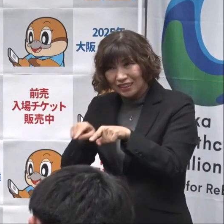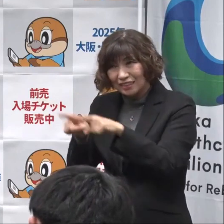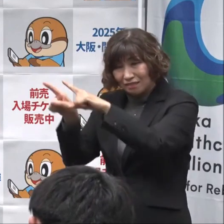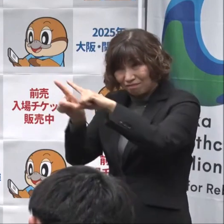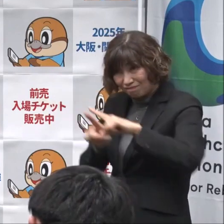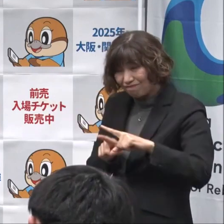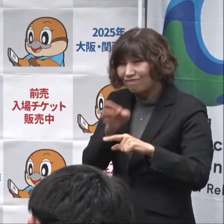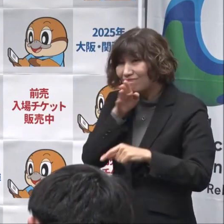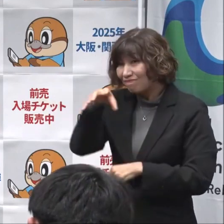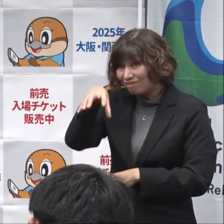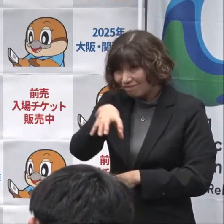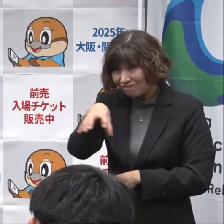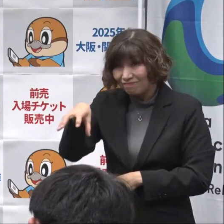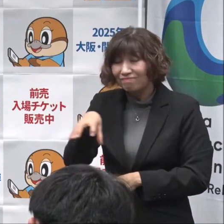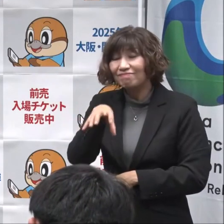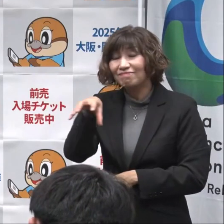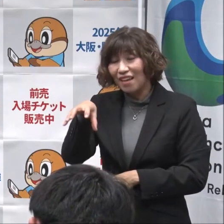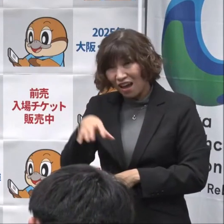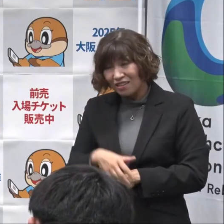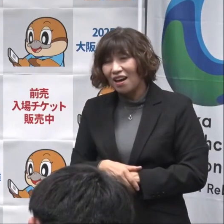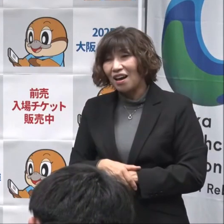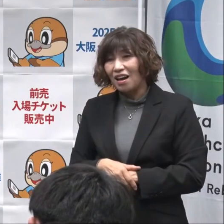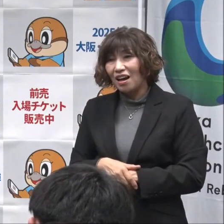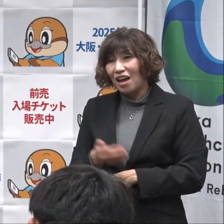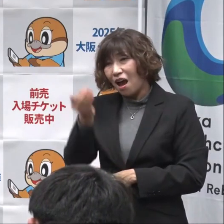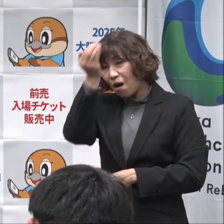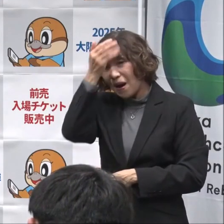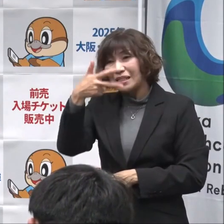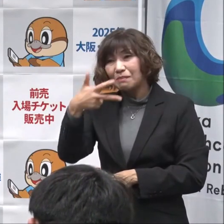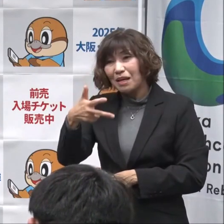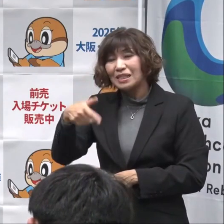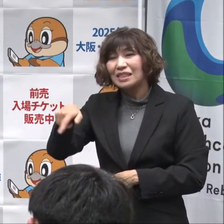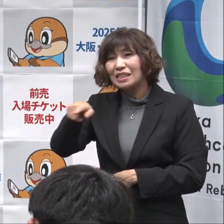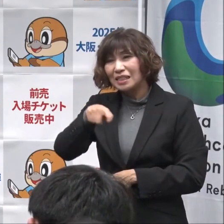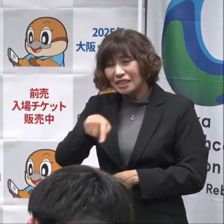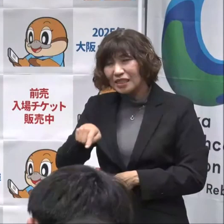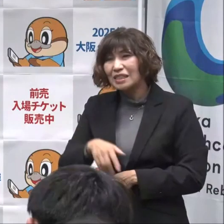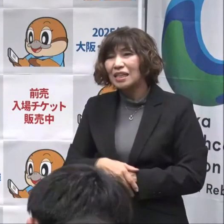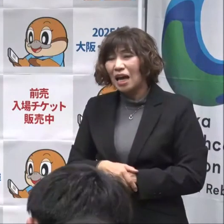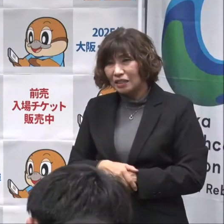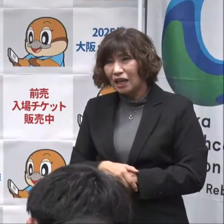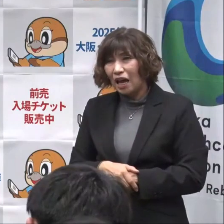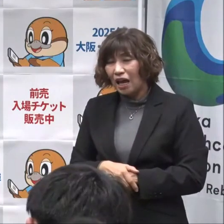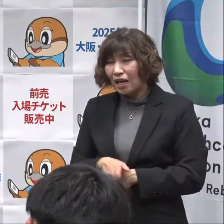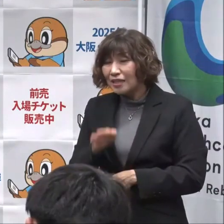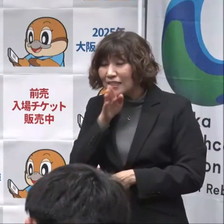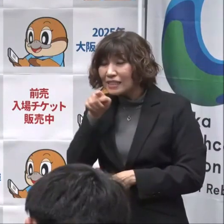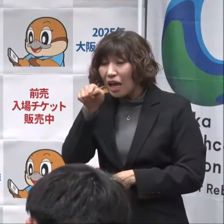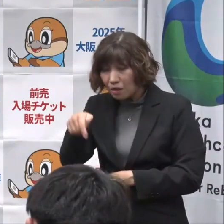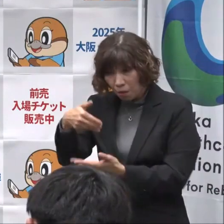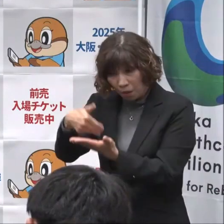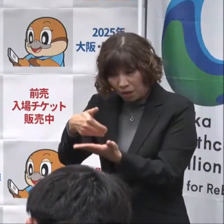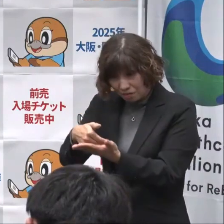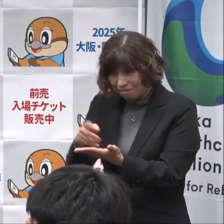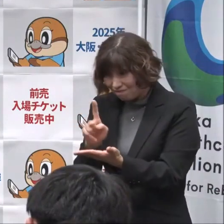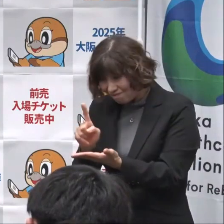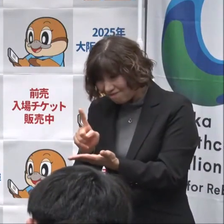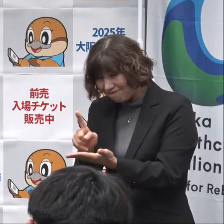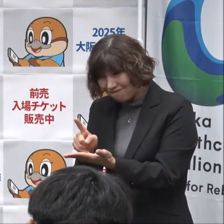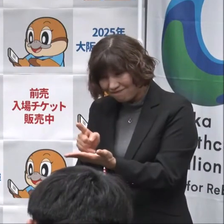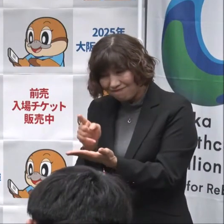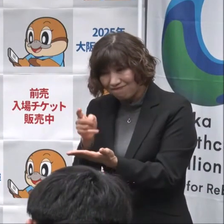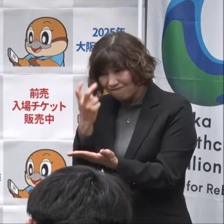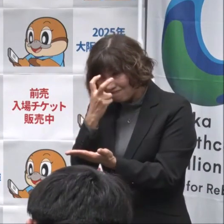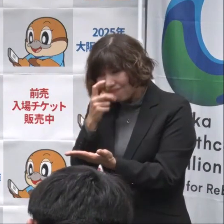それぞれ現地の我々で輪島市の部隊 の避難所のニーズなんかも確認しながら、できる限りの支援をし